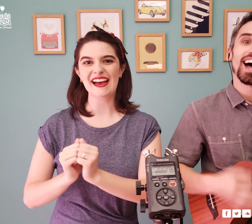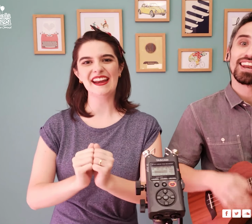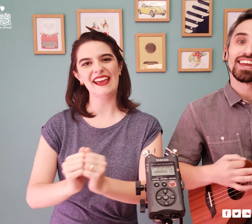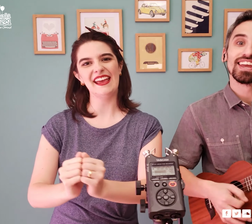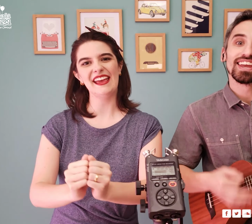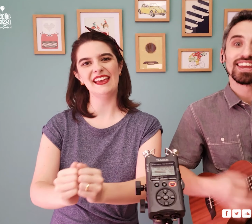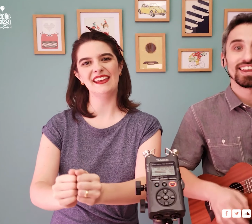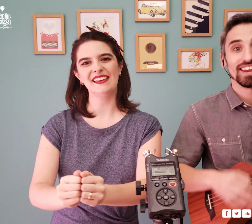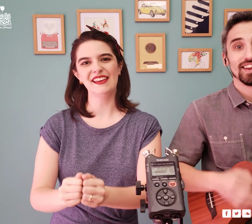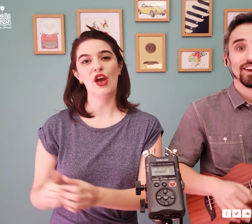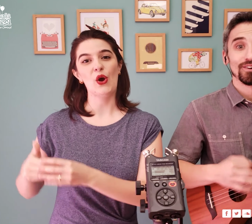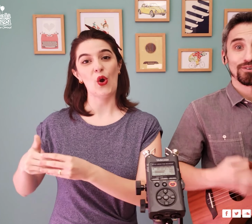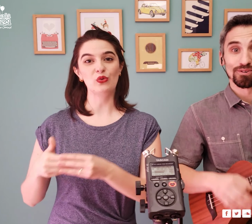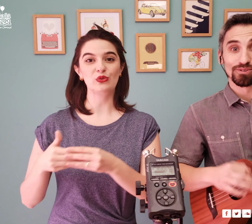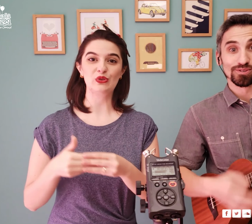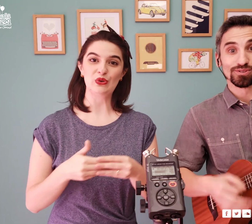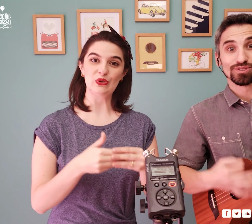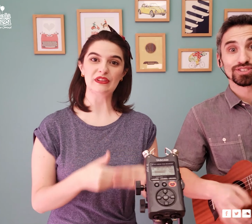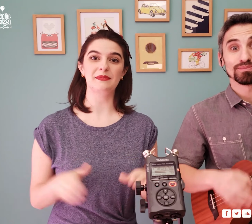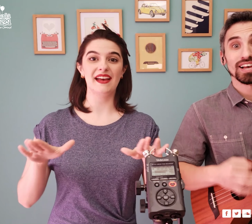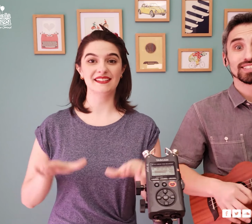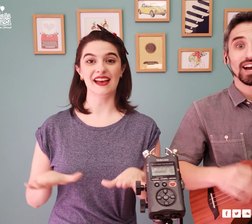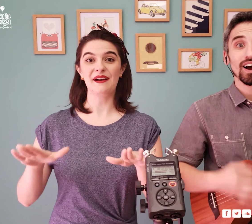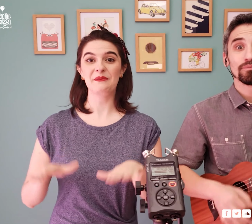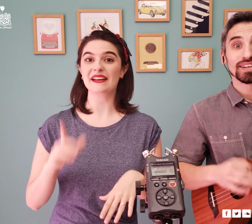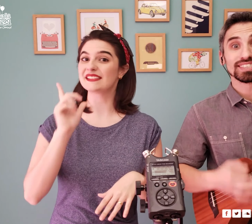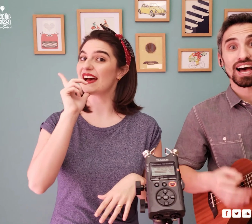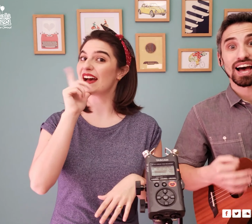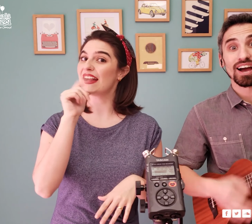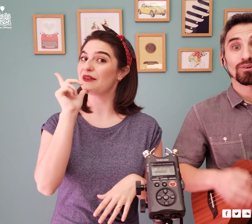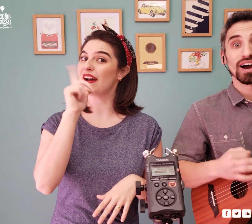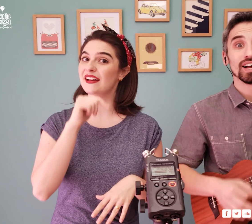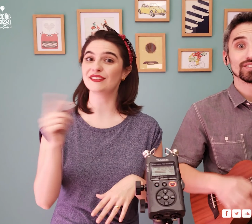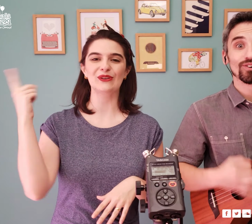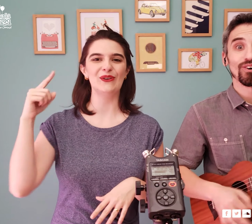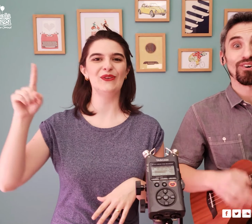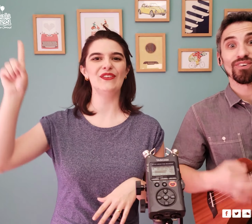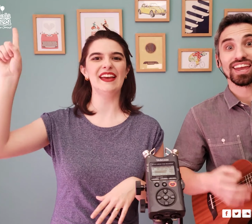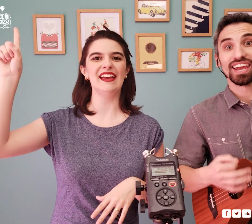um dos minhas calmas águas. Com ele